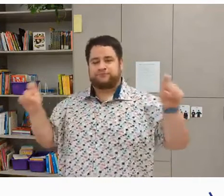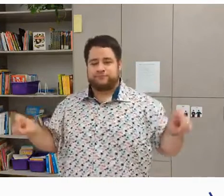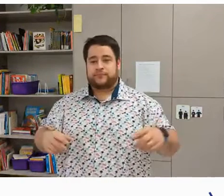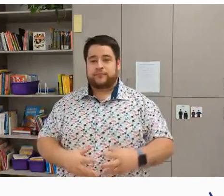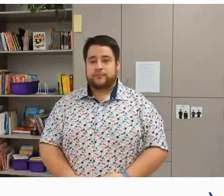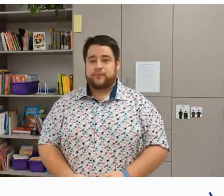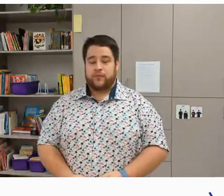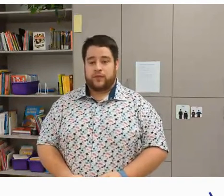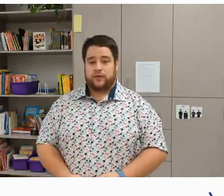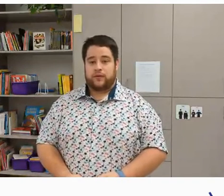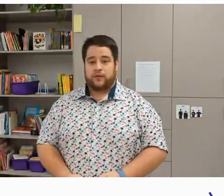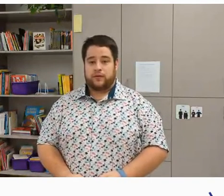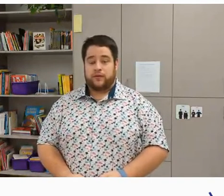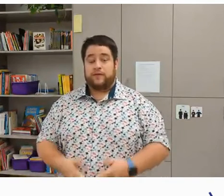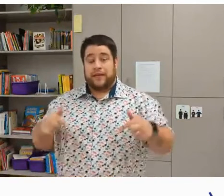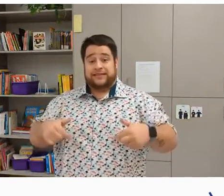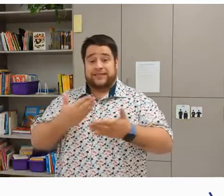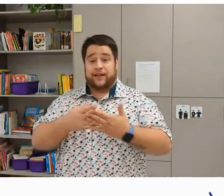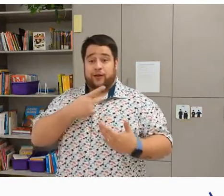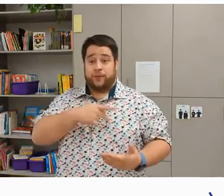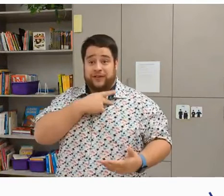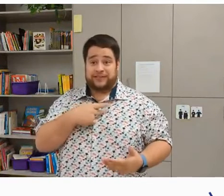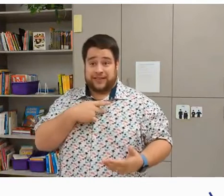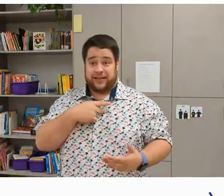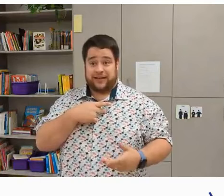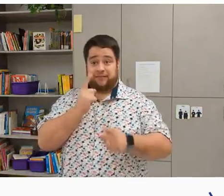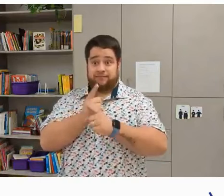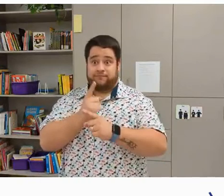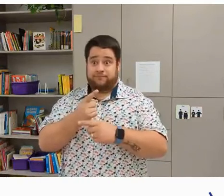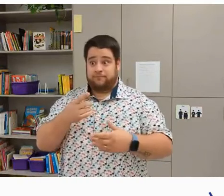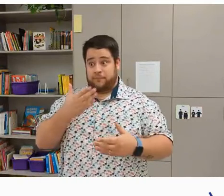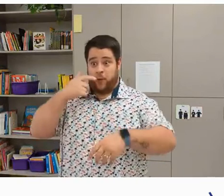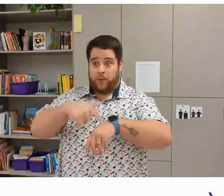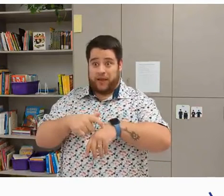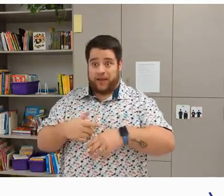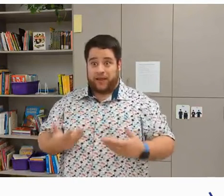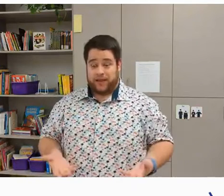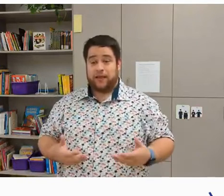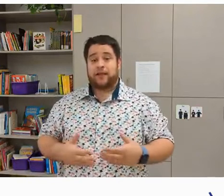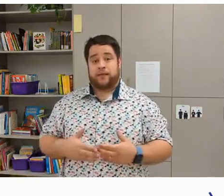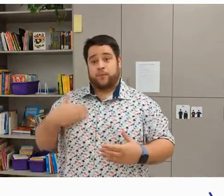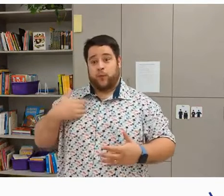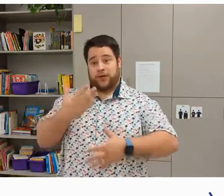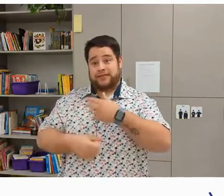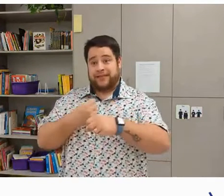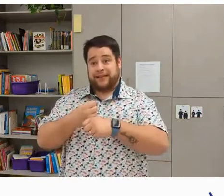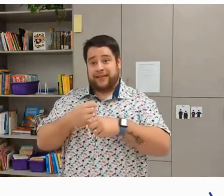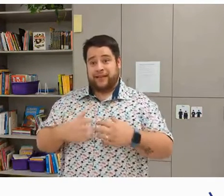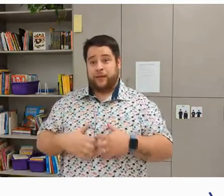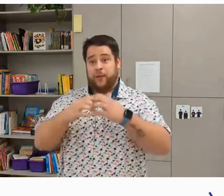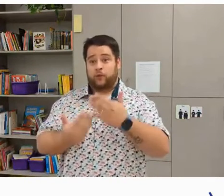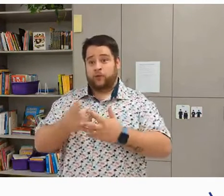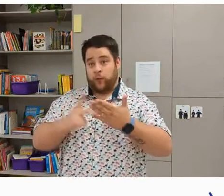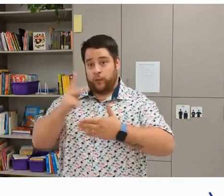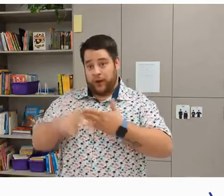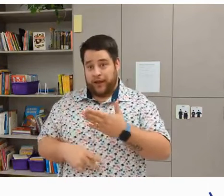provinciale, c'est le bon moment pour nous. Cette année, justement, on a monté un nouveau programme qui s'appelle le PPLI, donc le Programme pédagogique